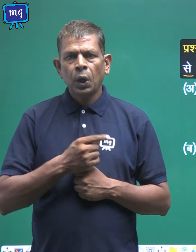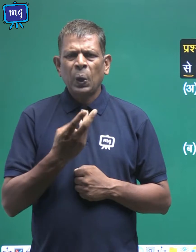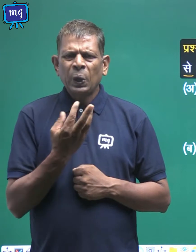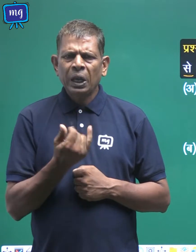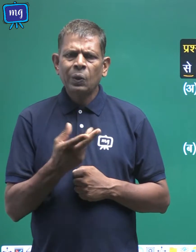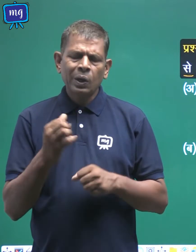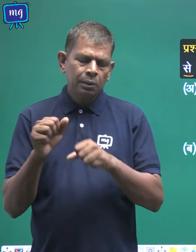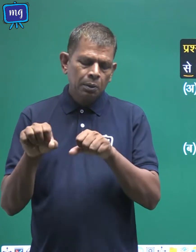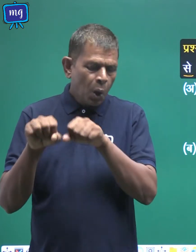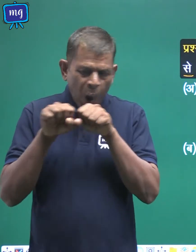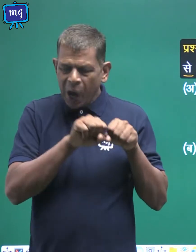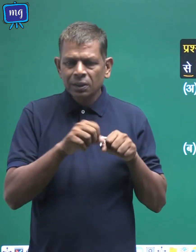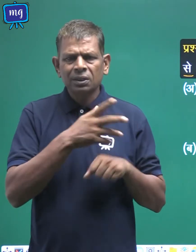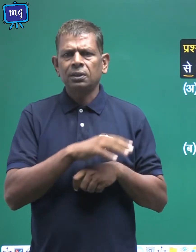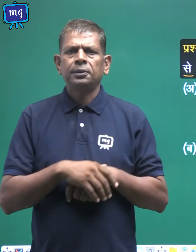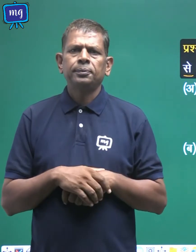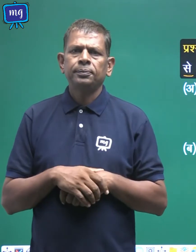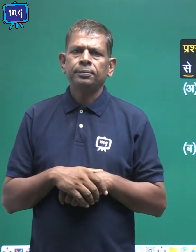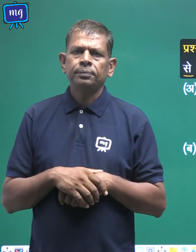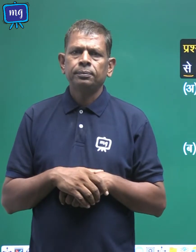केवल मांस खाता है।